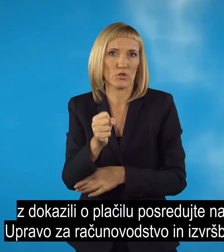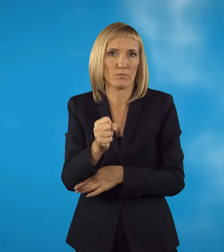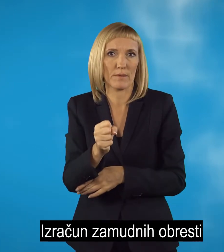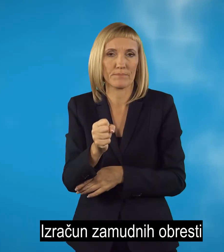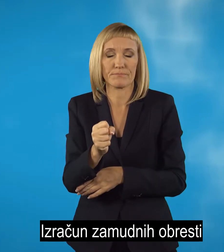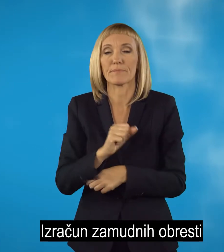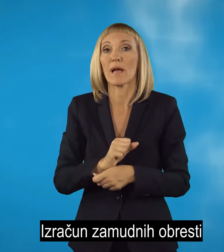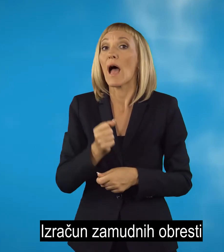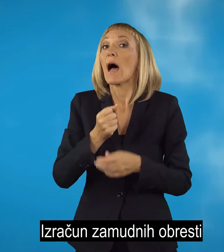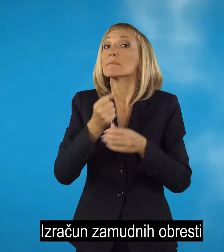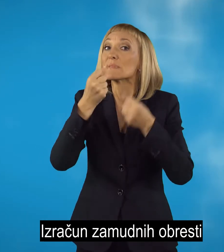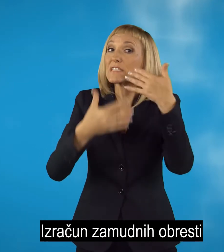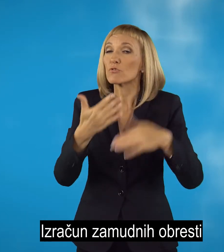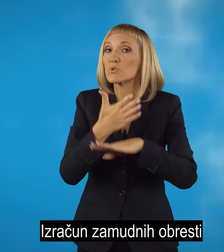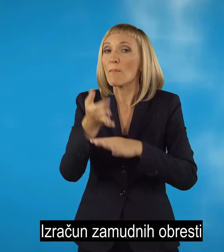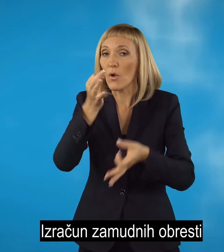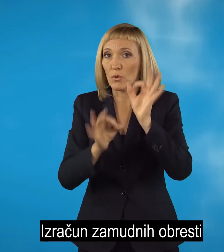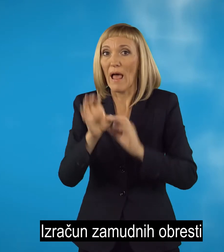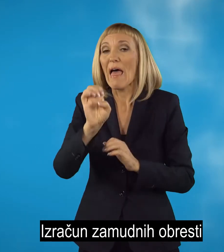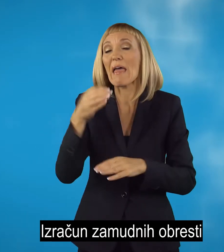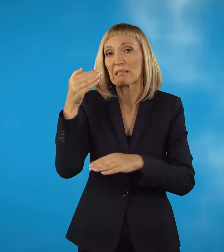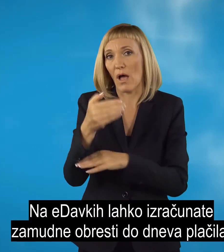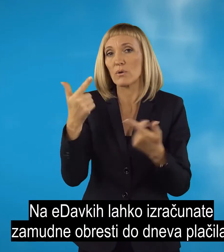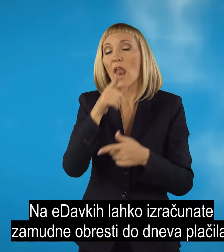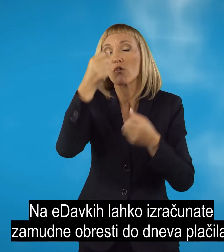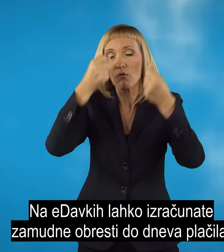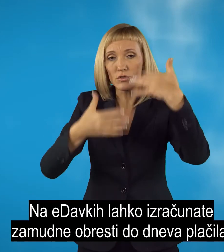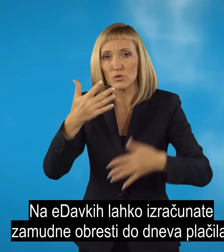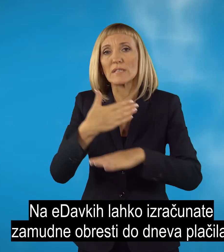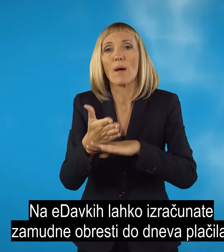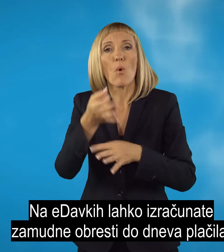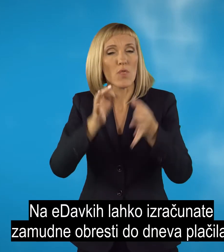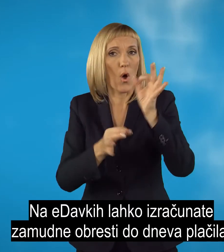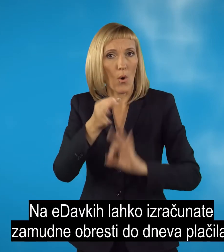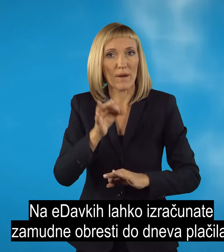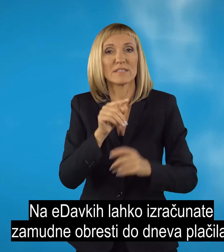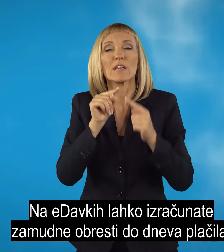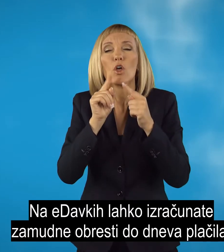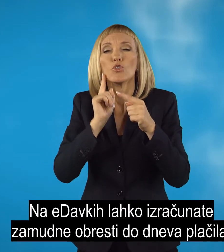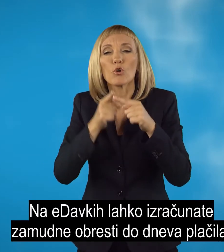Izračun zamudnih obresti. Na e-davkih lahko izračunate zamudne obresti do dneva